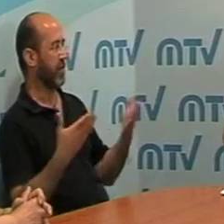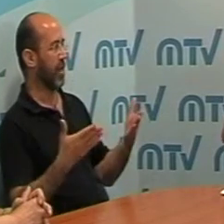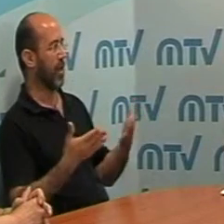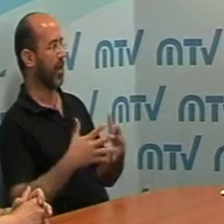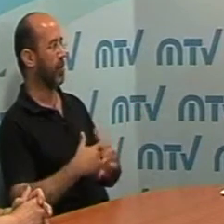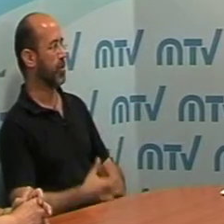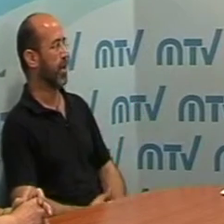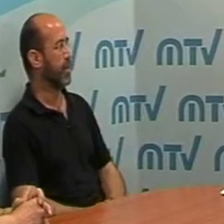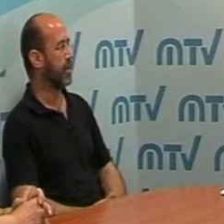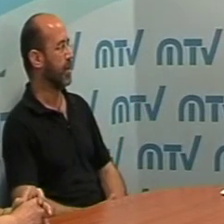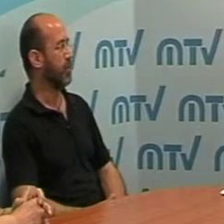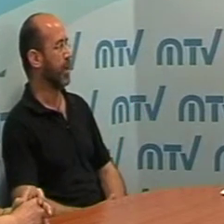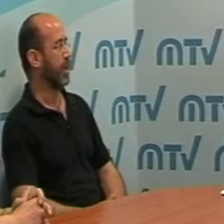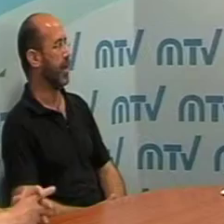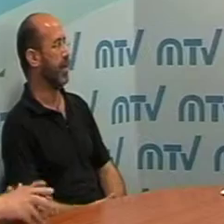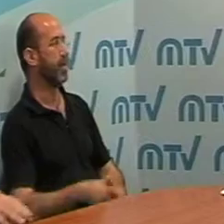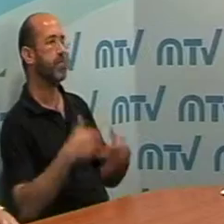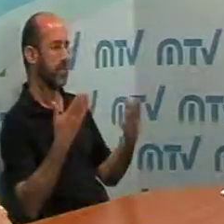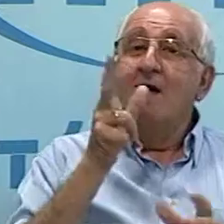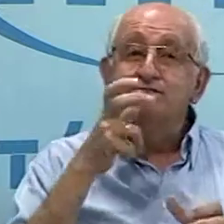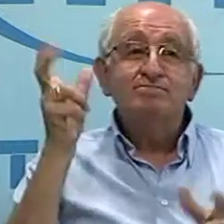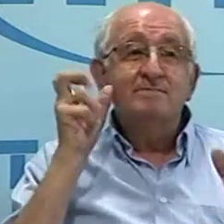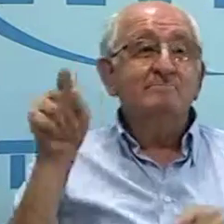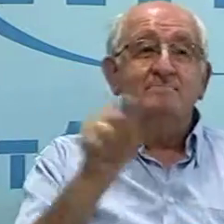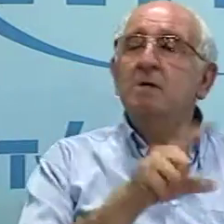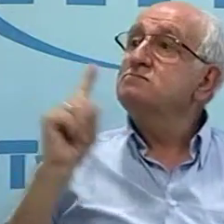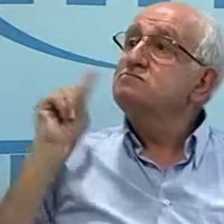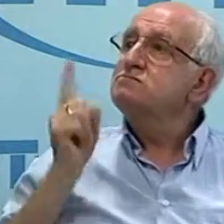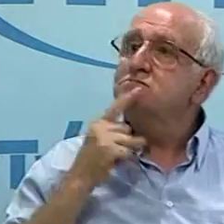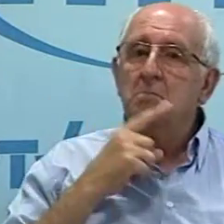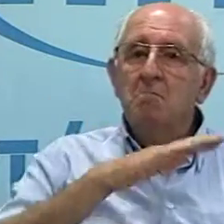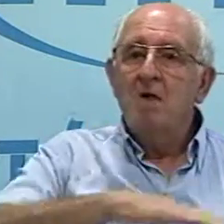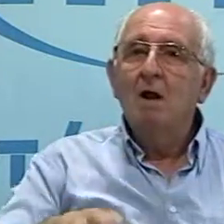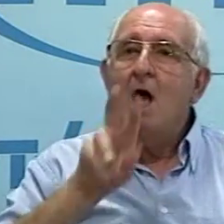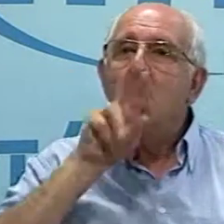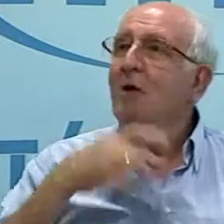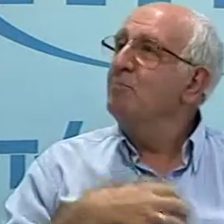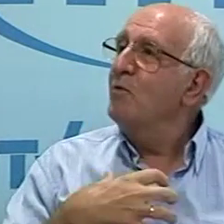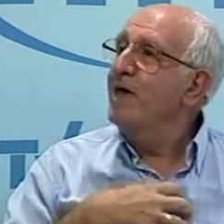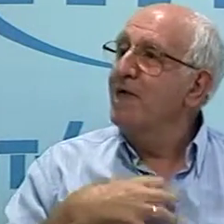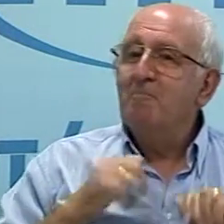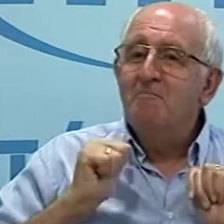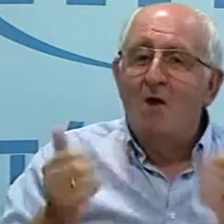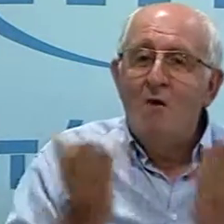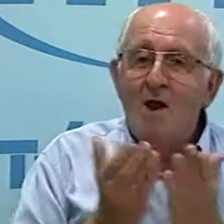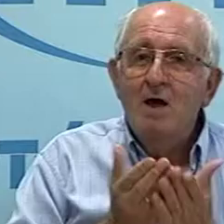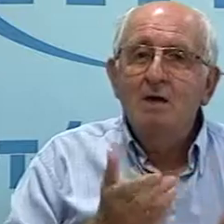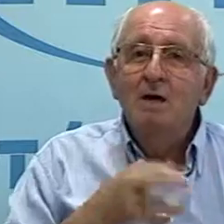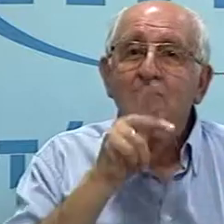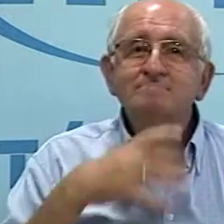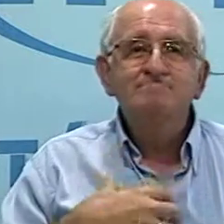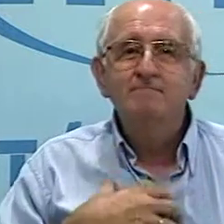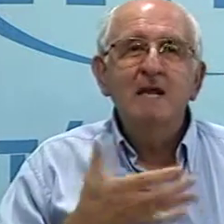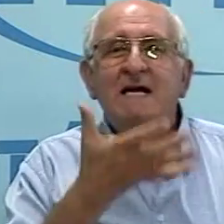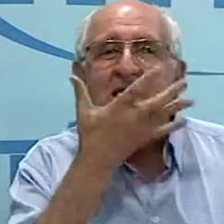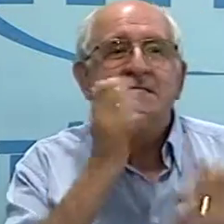nivel social, las personas oyentes, pues tenemos un nombre, y los sordos, cuando somos pequeños, muchas veces, como no podemos